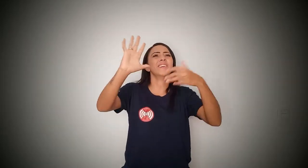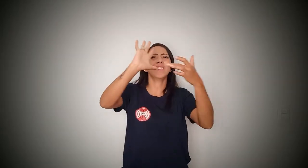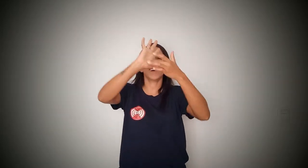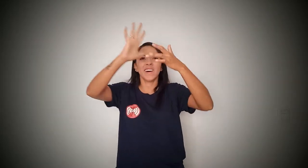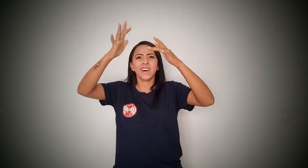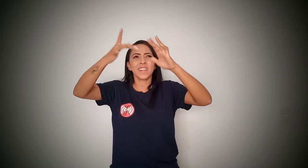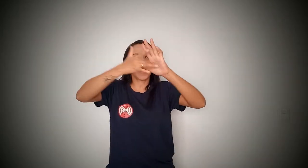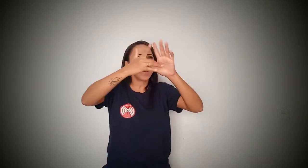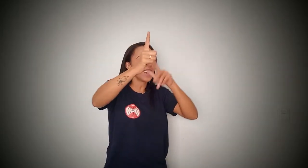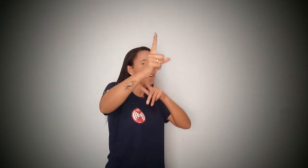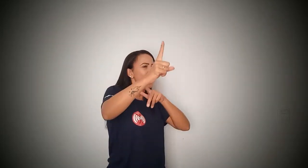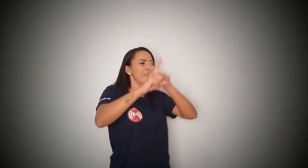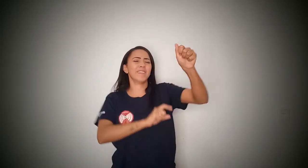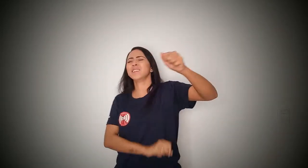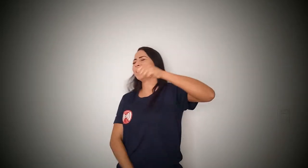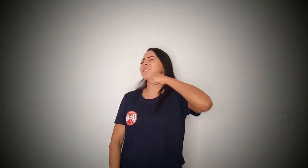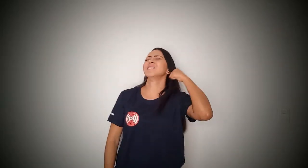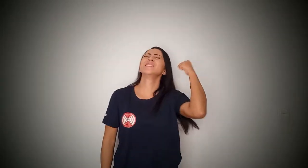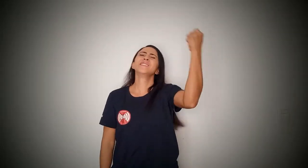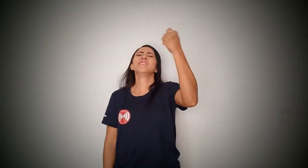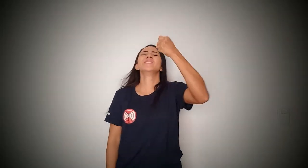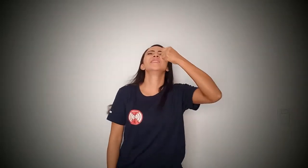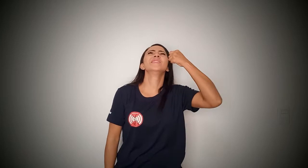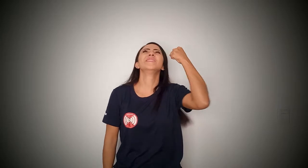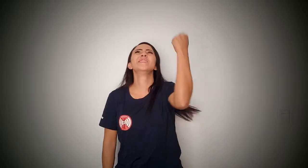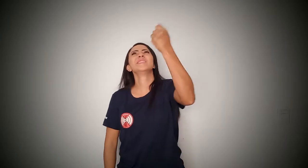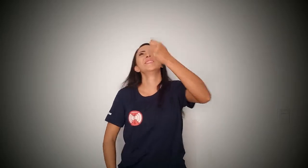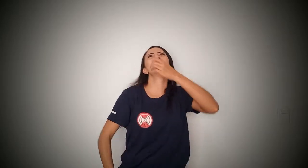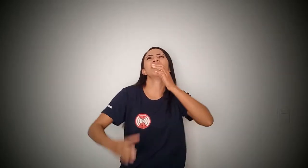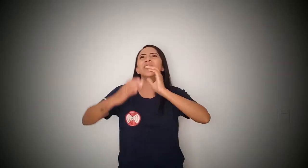aleluia, o Cordeiro venceu.